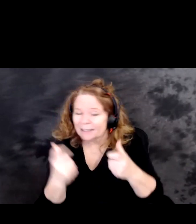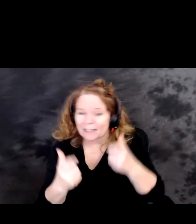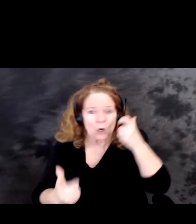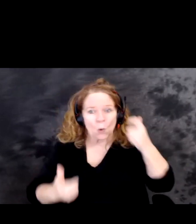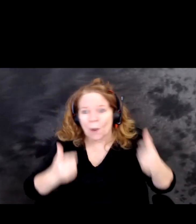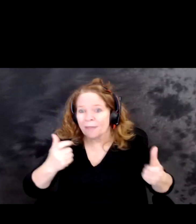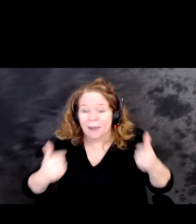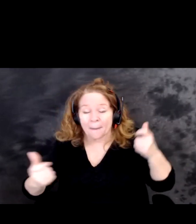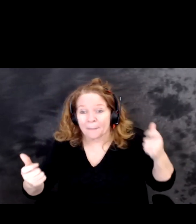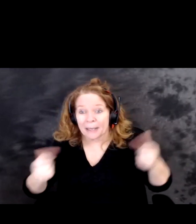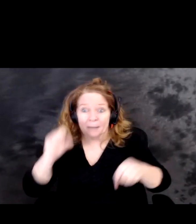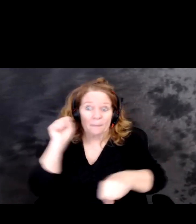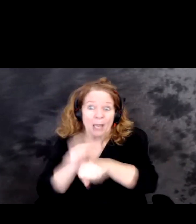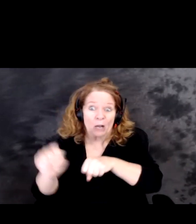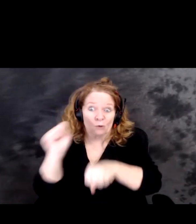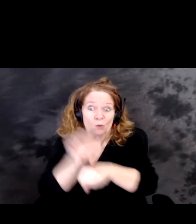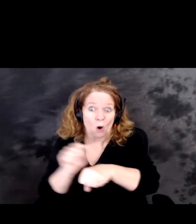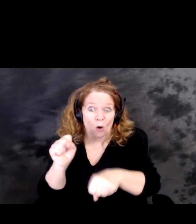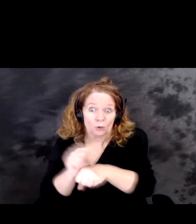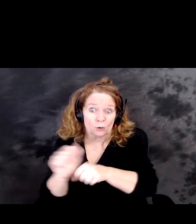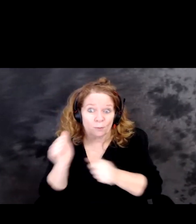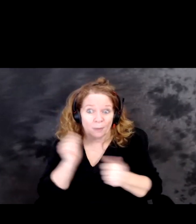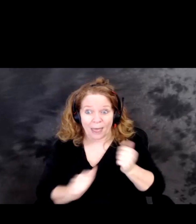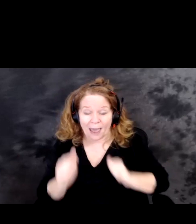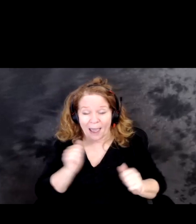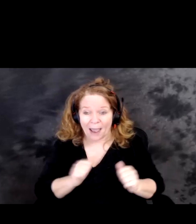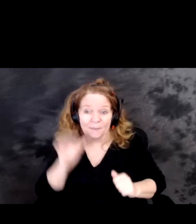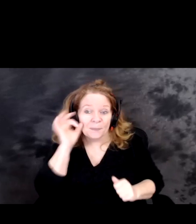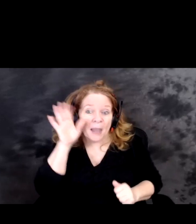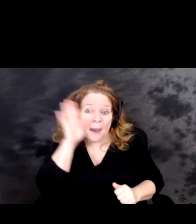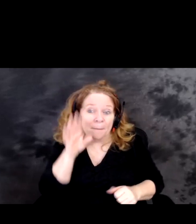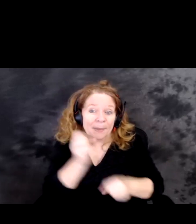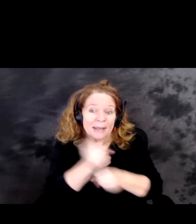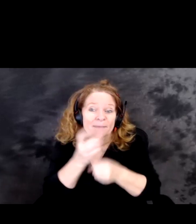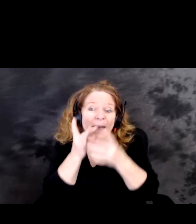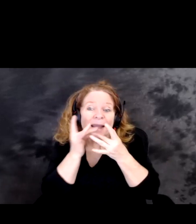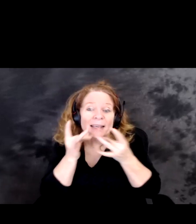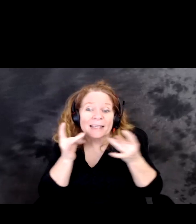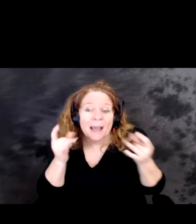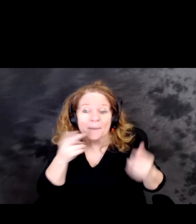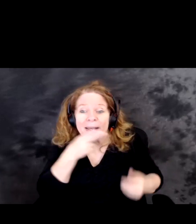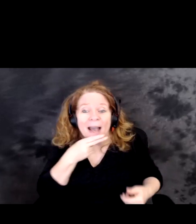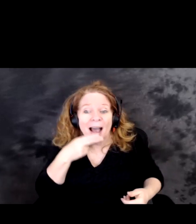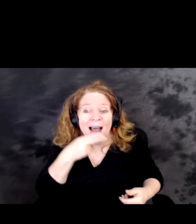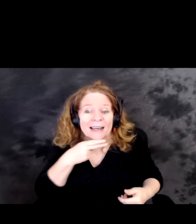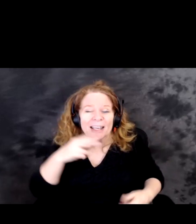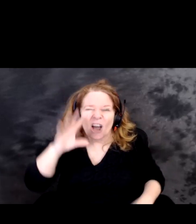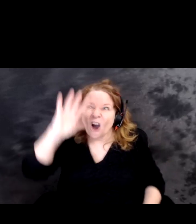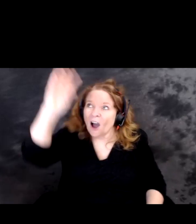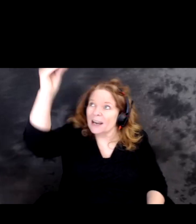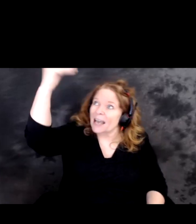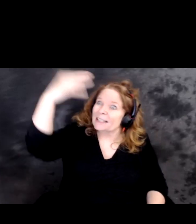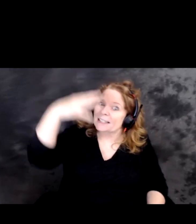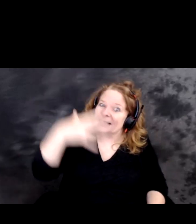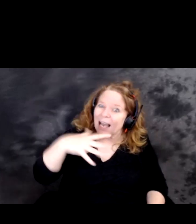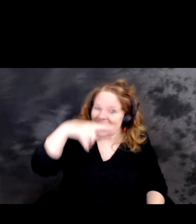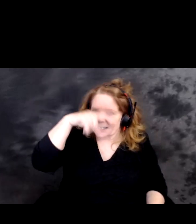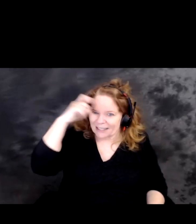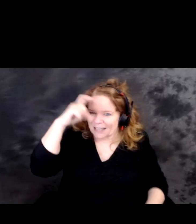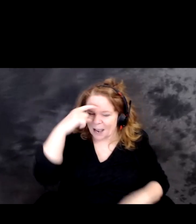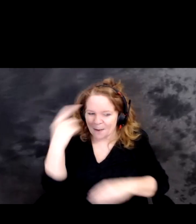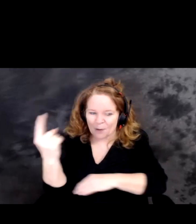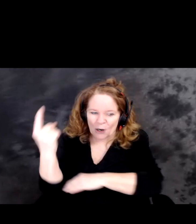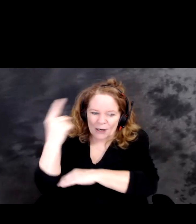Pequeñas son las abejitas y hacen una miel muy deliciosa en un día soleado,